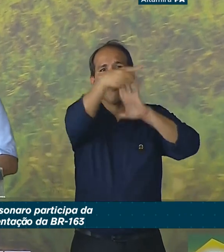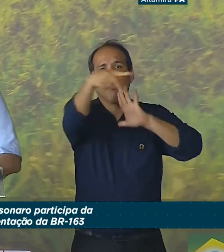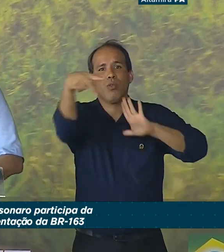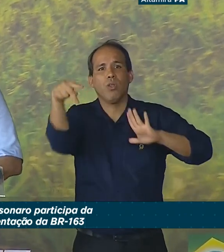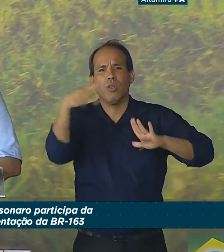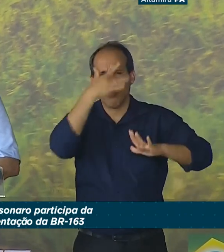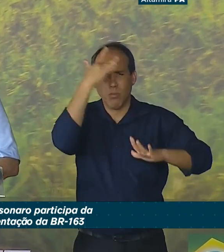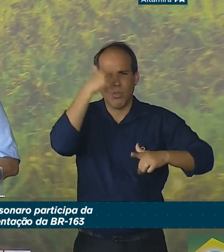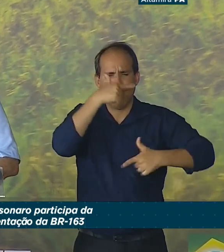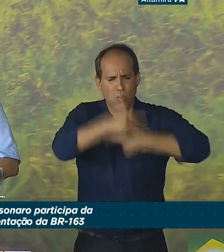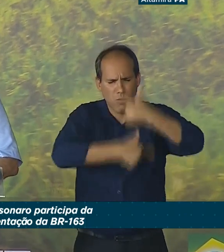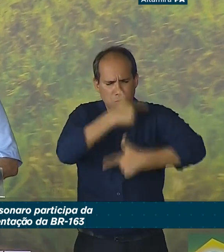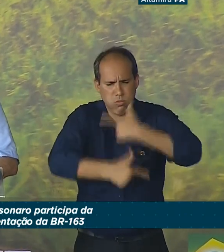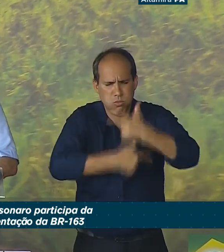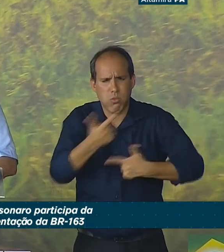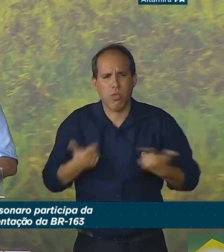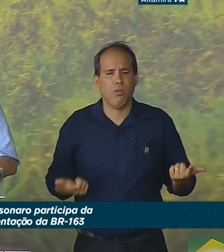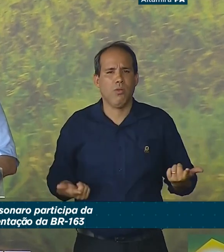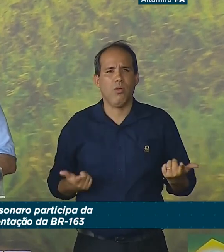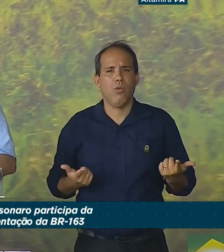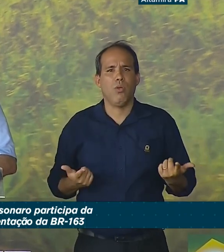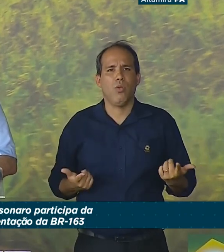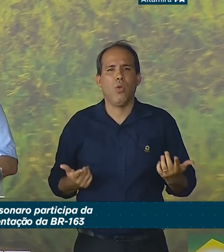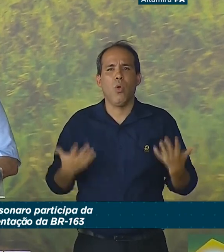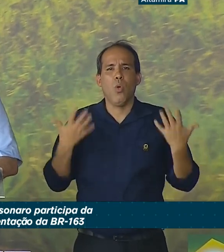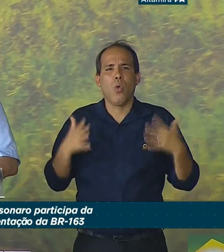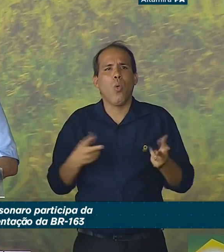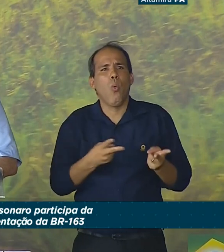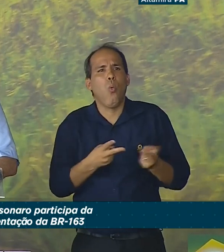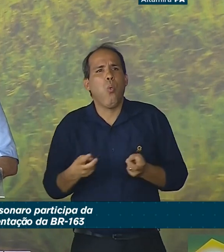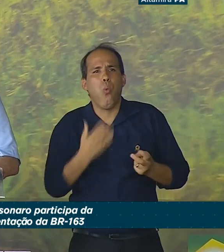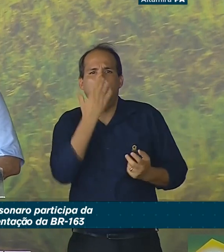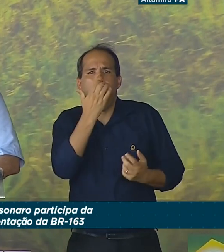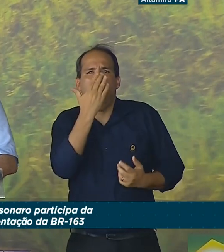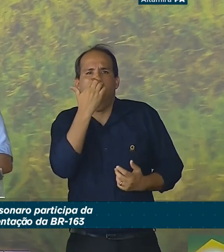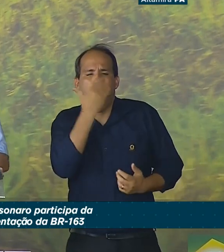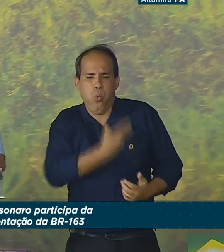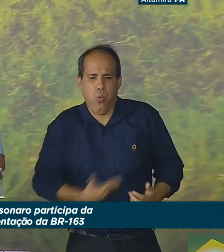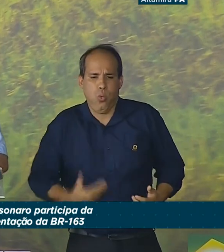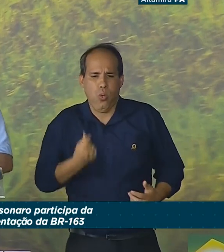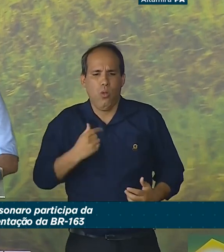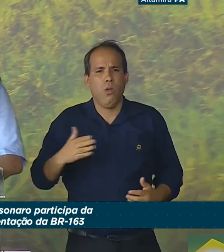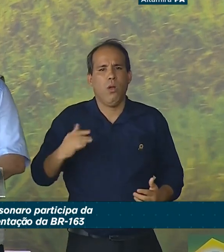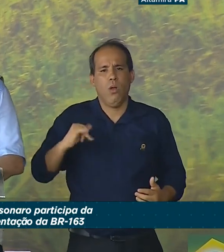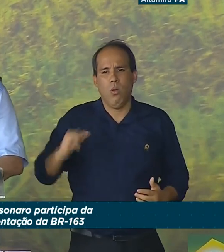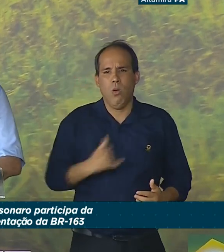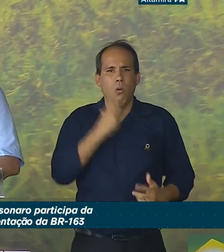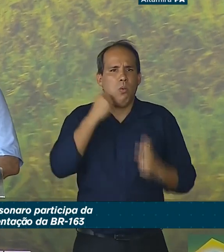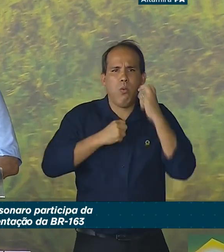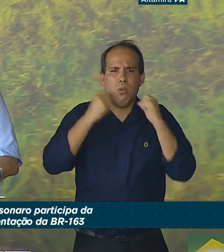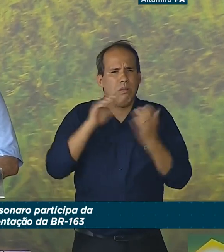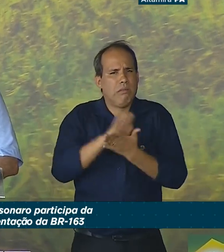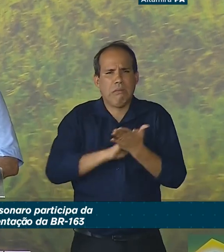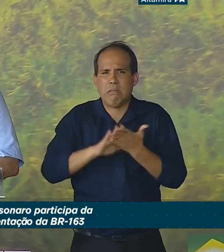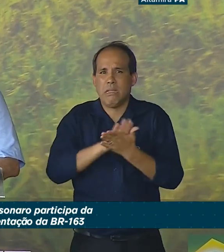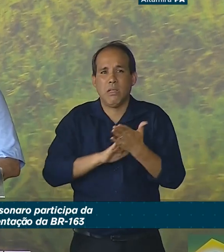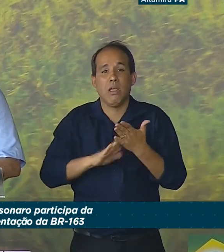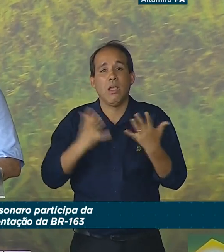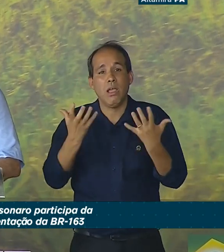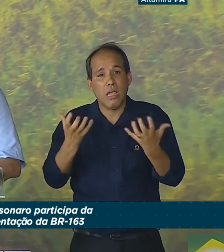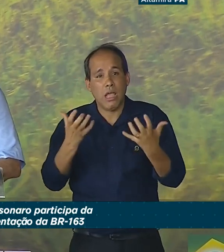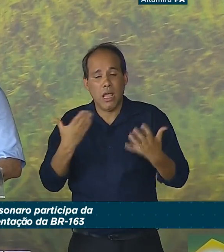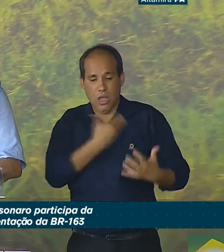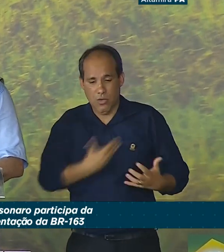que trabalham, que não querem se escorar no Estado para ter benefício próprio, que querem fazer com que o Estado cada vez